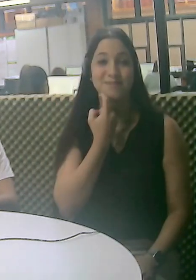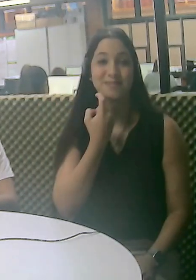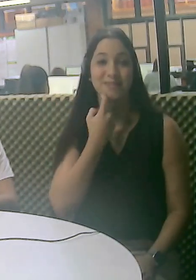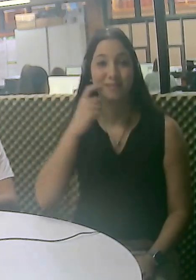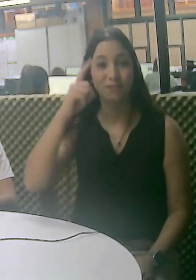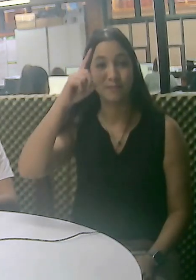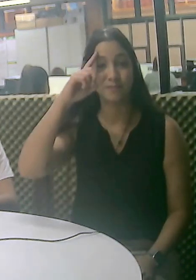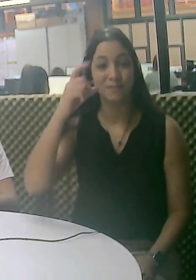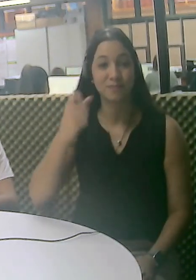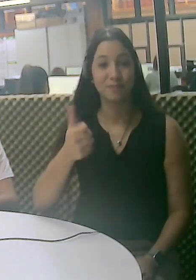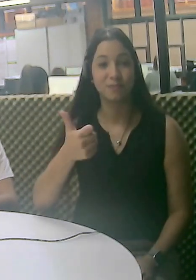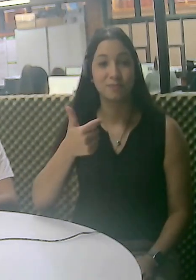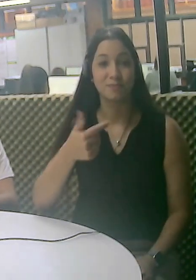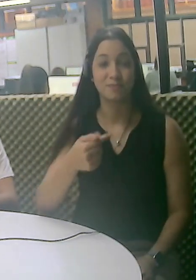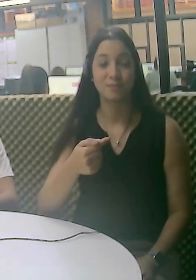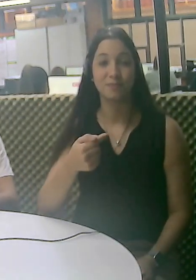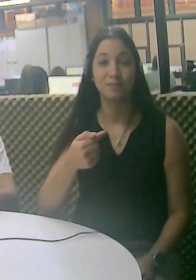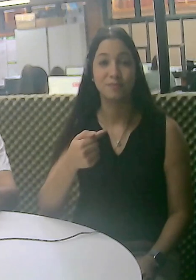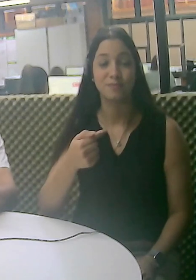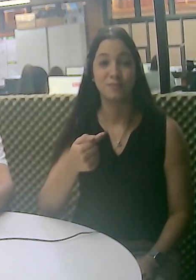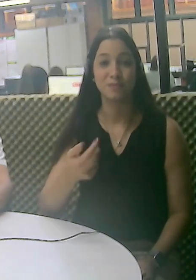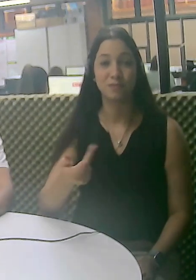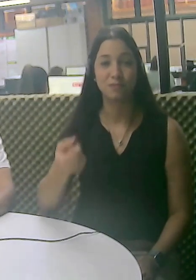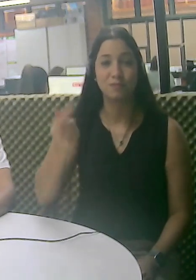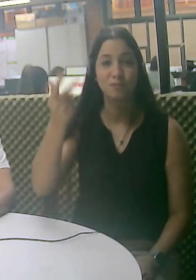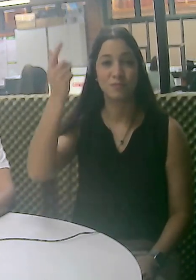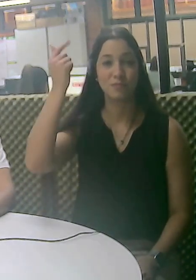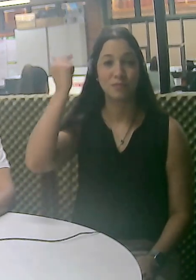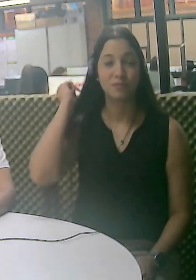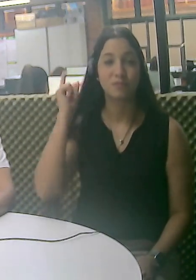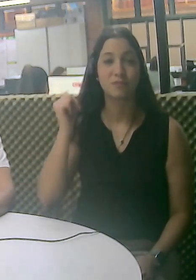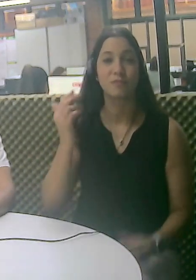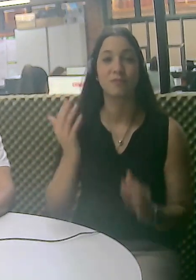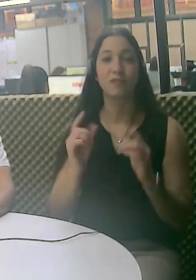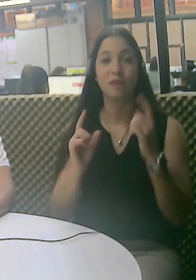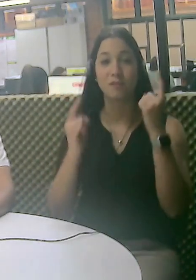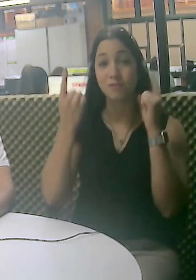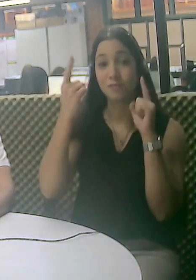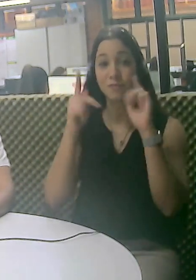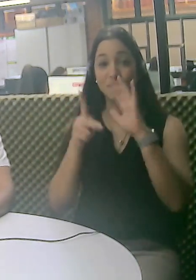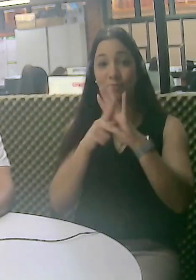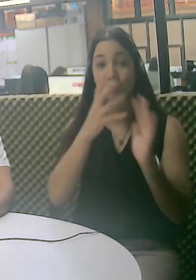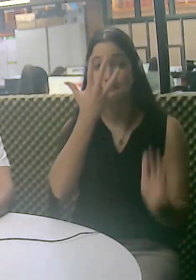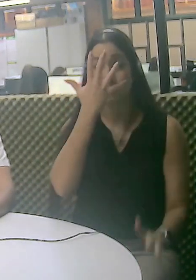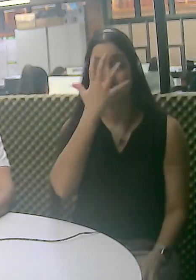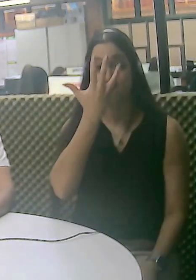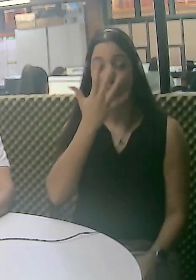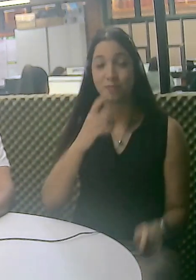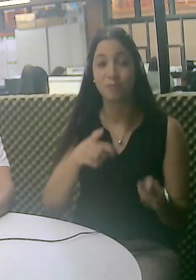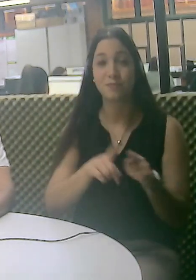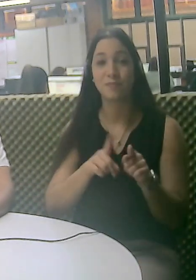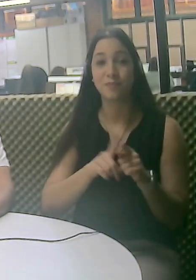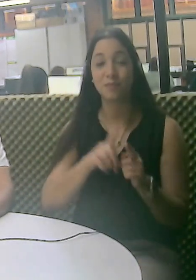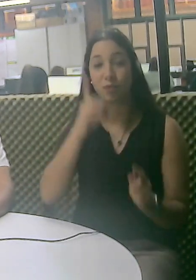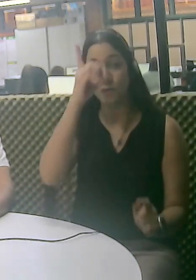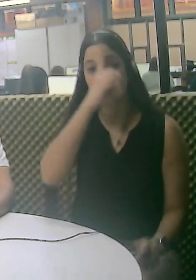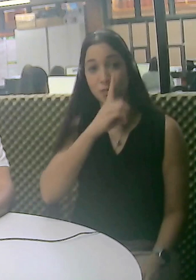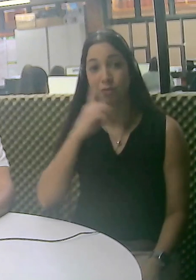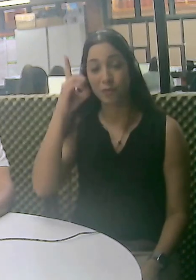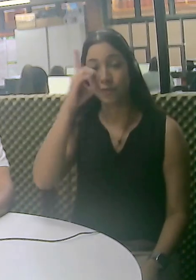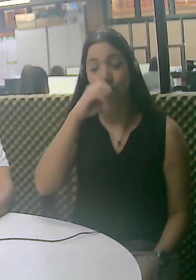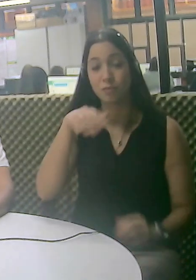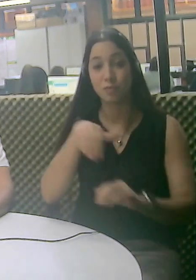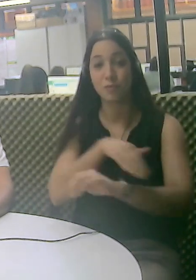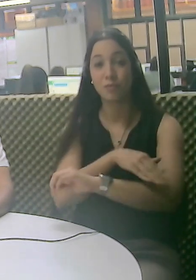dia 17, no nosso antigo já famoso baile de máscaras, e depois no domingo venham para a